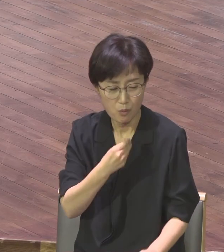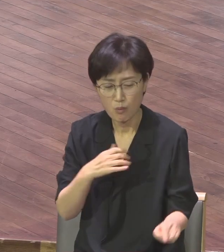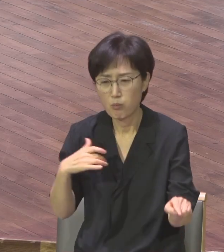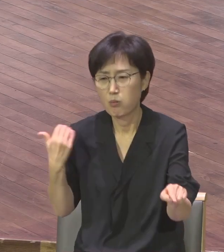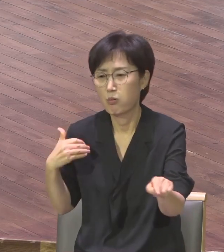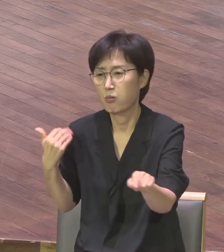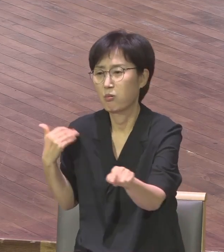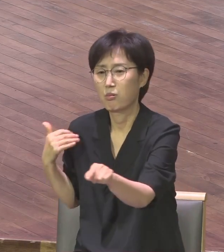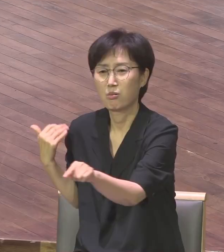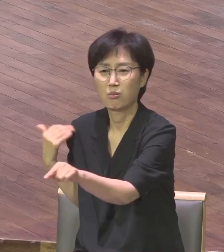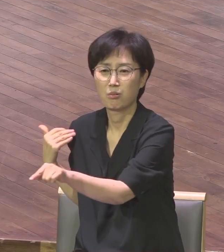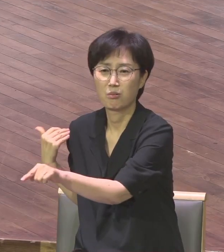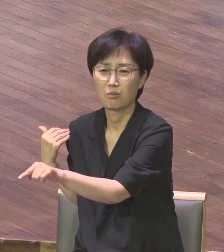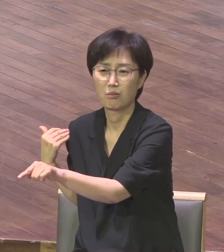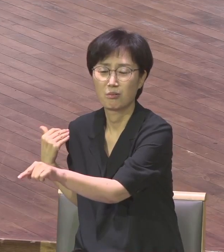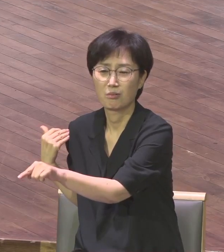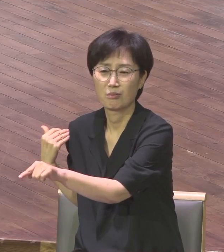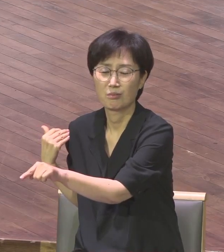있습니다.